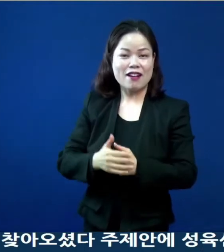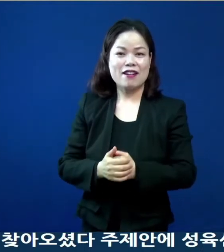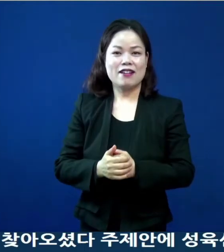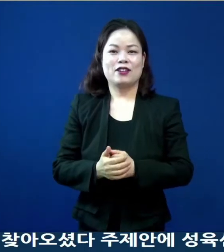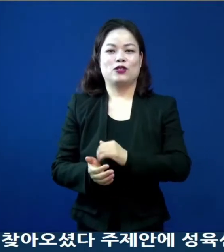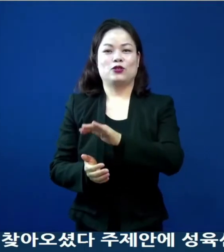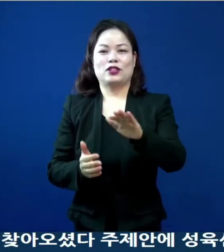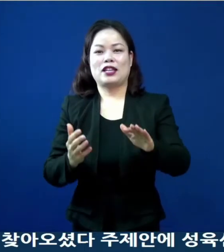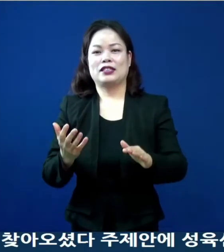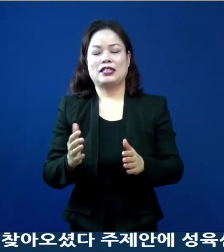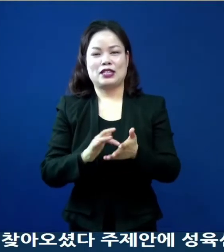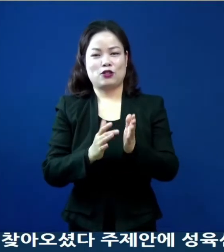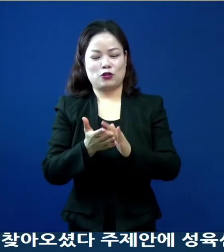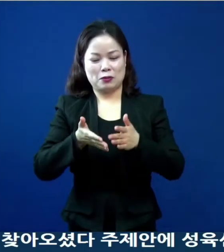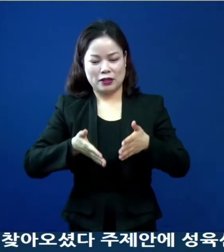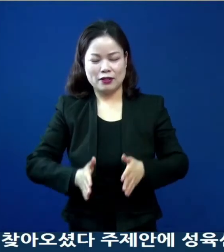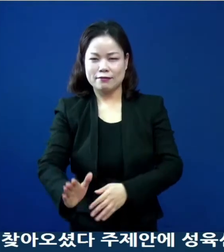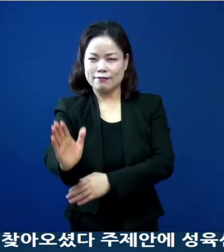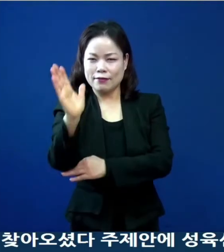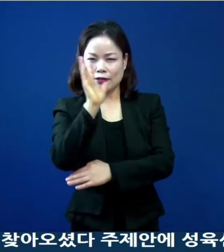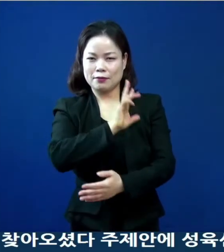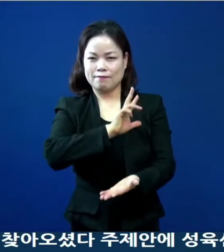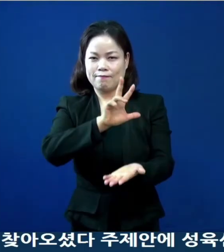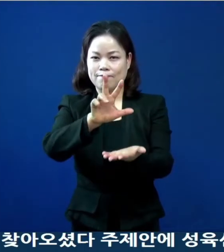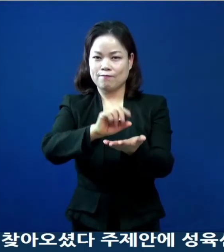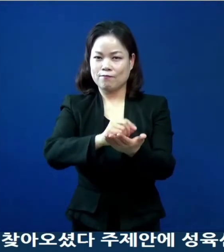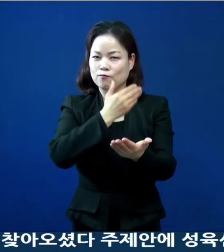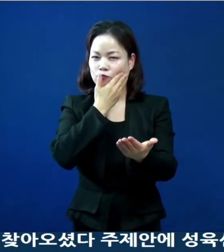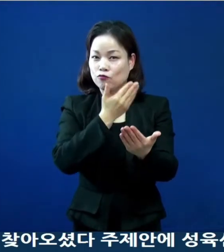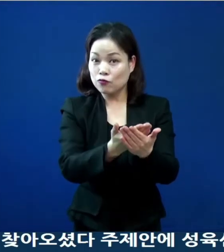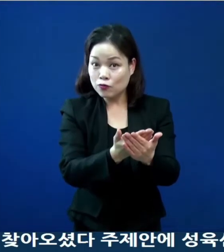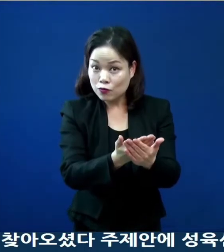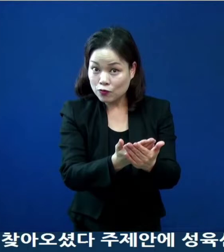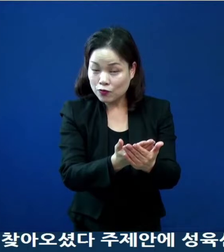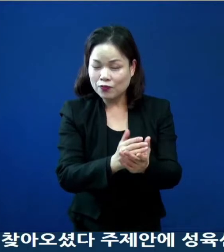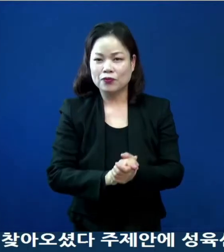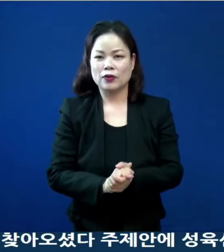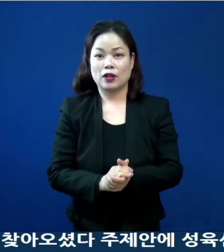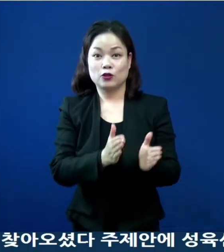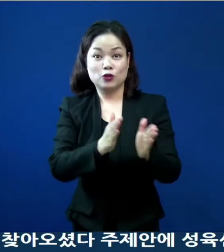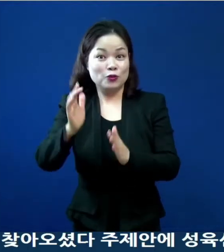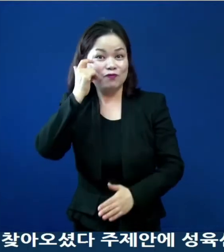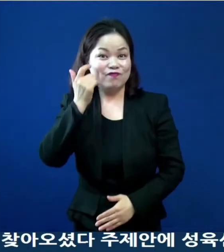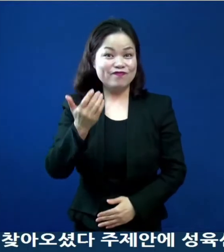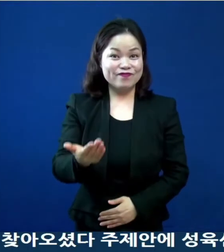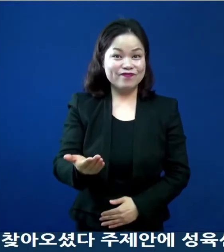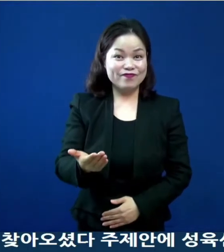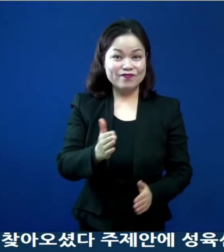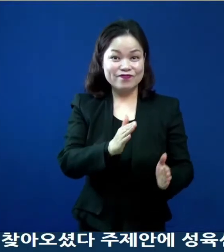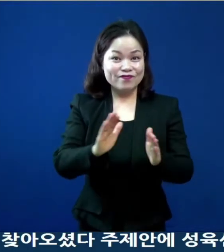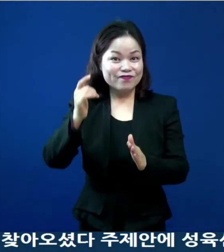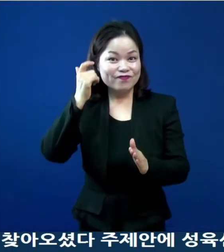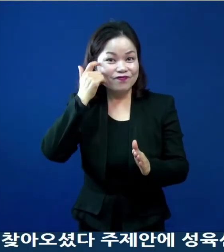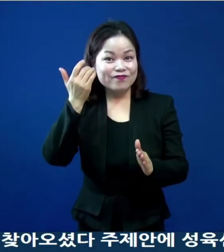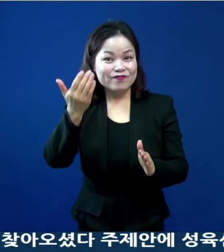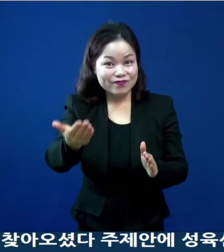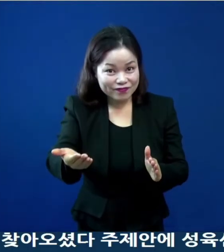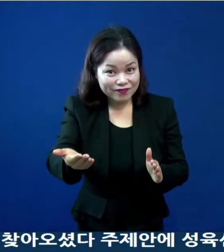이것이 성탄 메시지의 핵심이죠. 여러분, 준비가 되어 가십니까? 준비가 되어